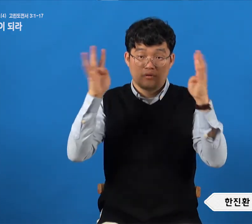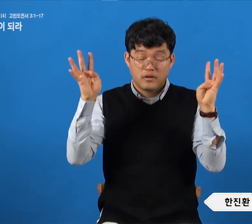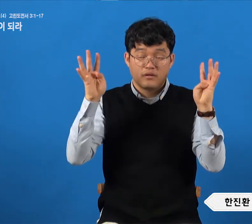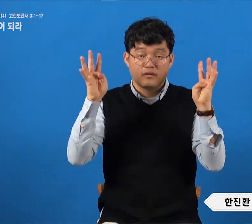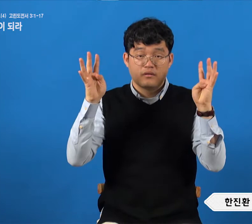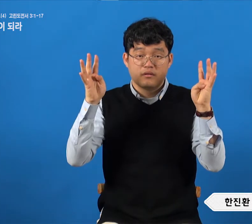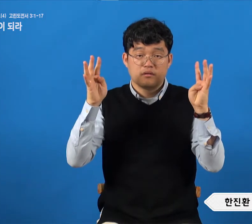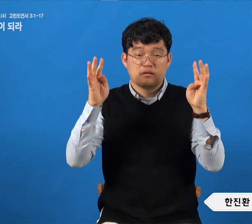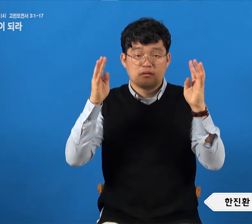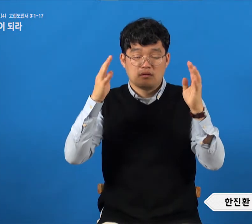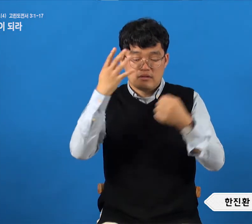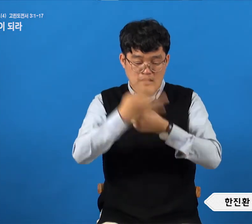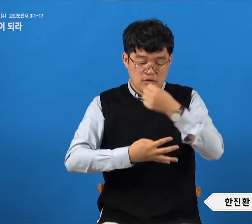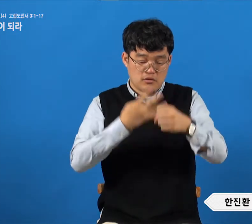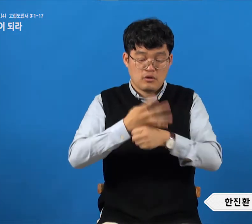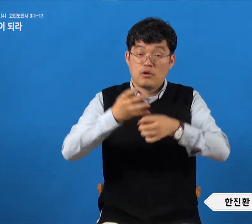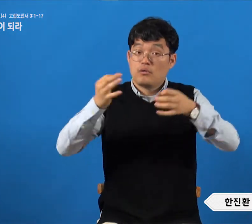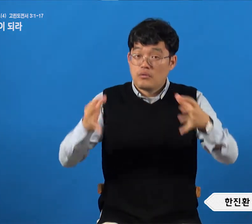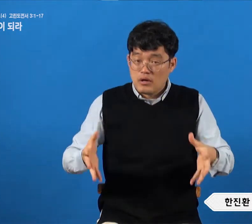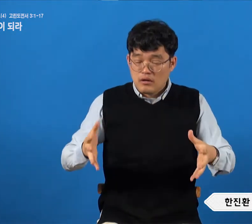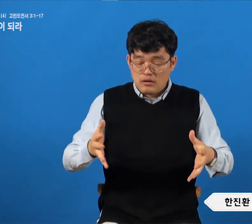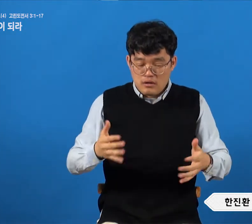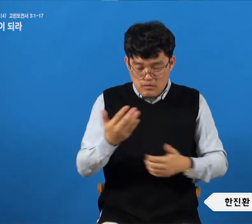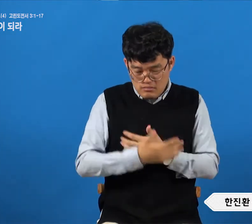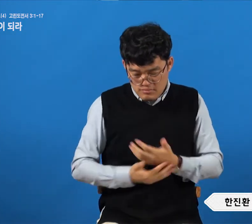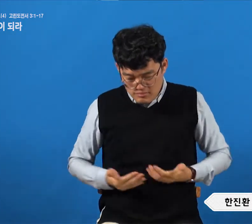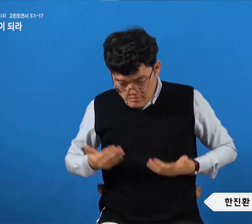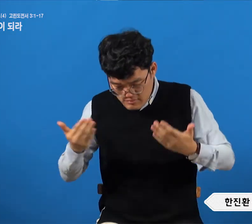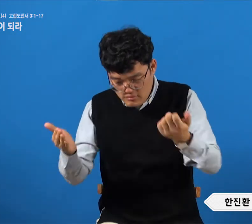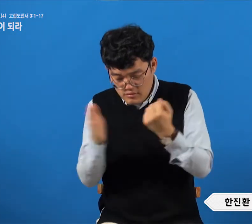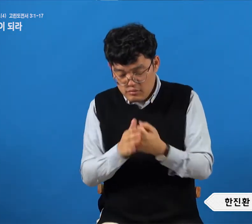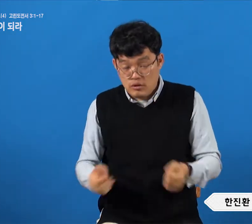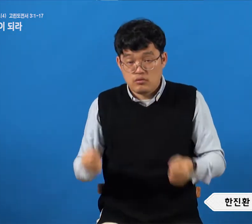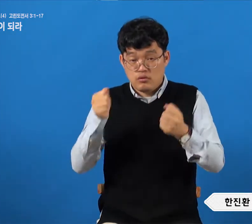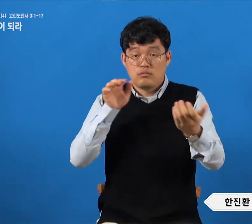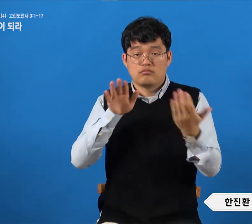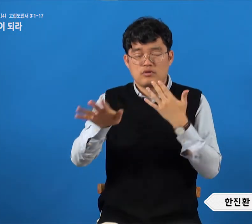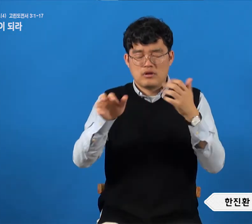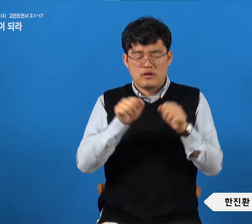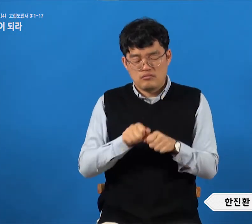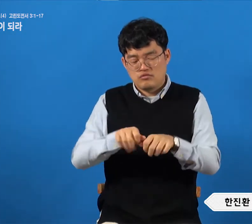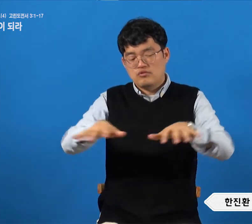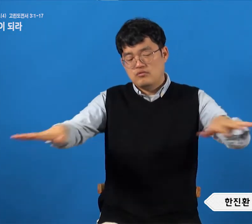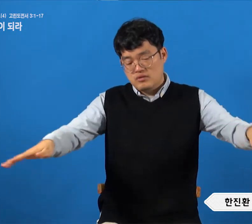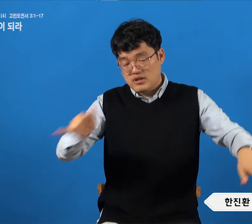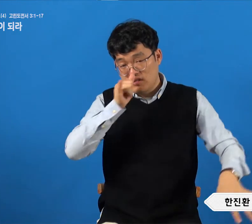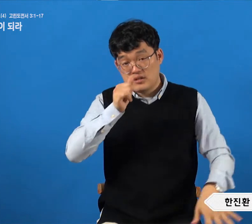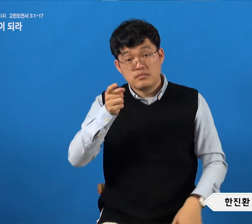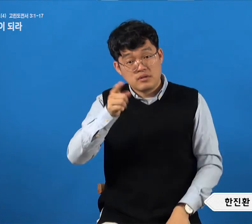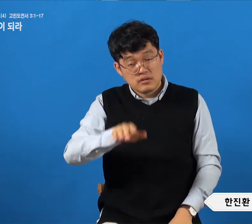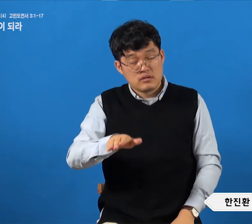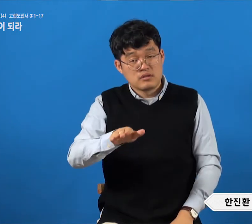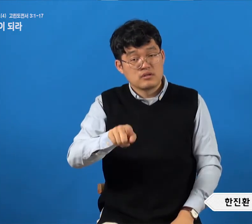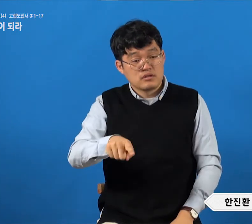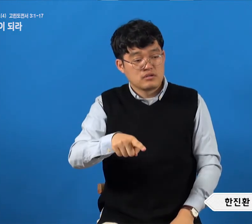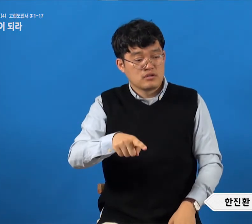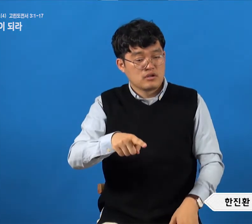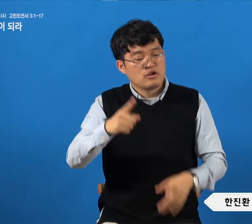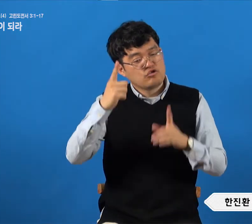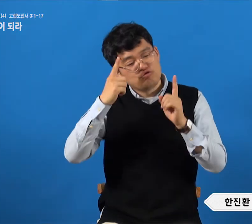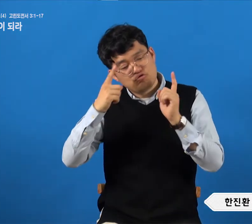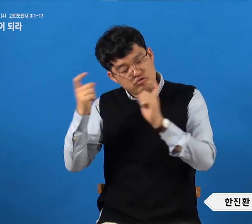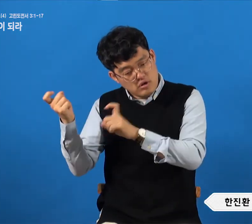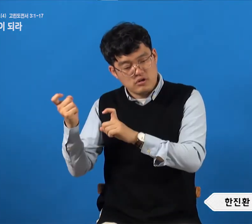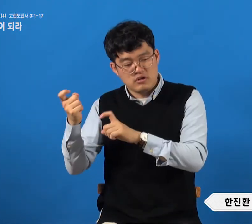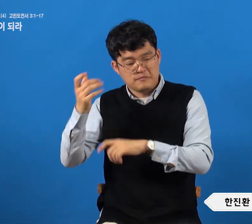대학부 4년을 전부 그렇게 보냈으니까 졸업하고 다 흩어졌지만은 그 추억들을 잊을 수가